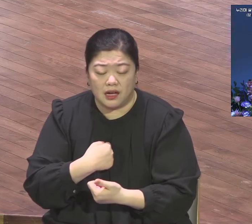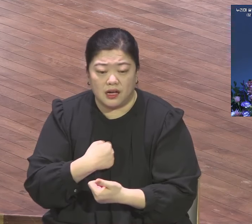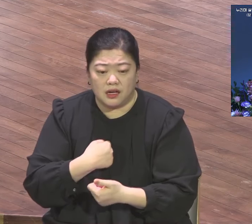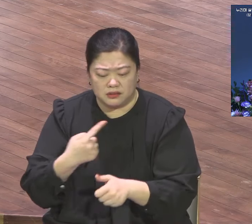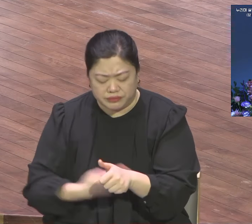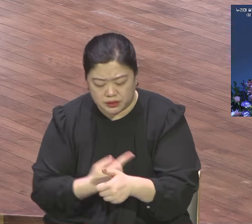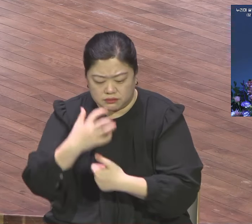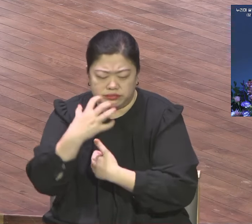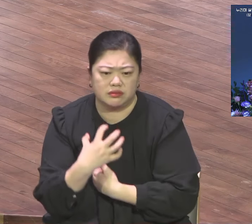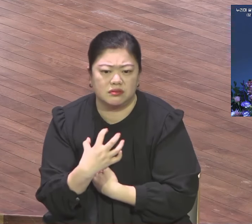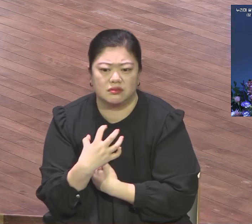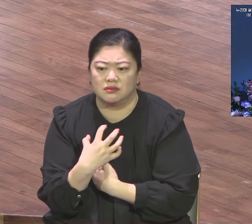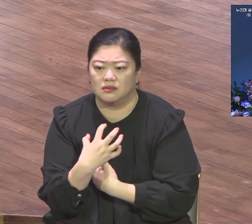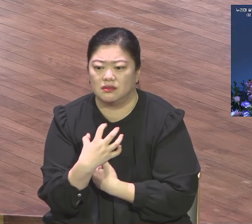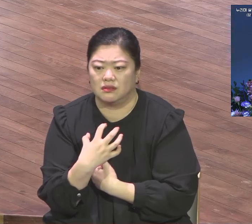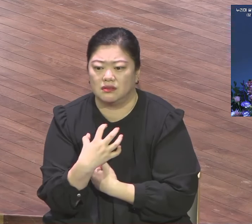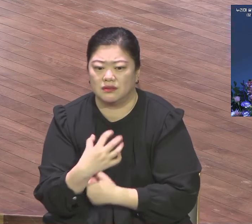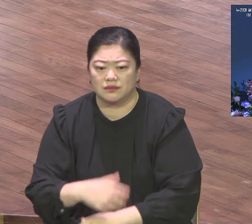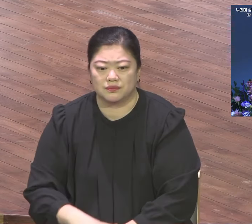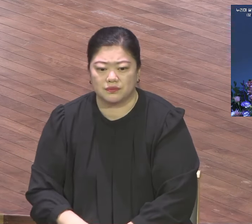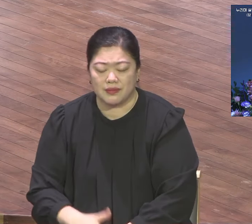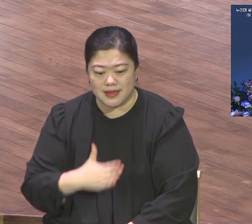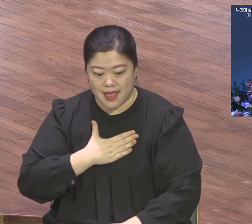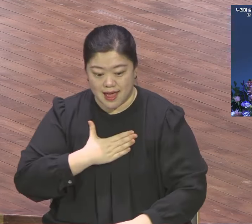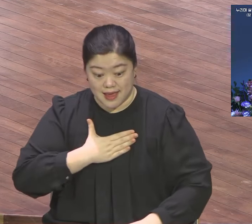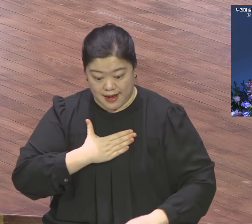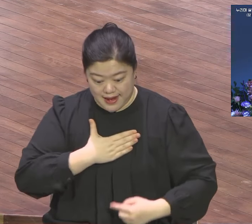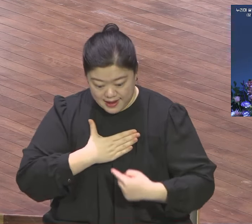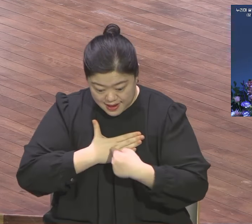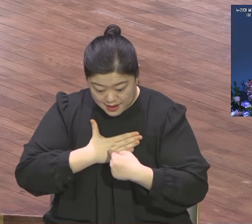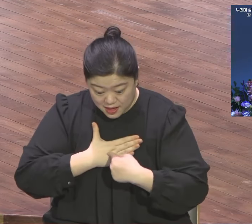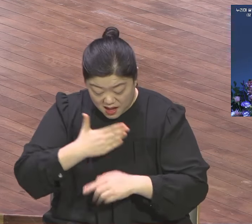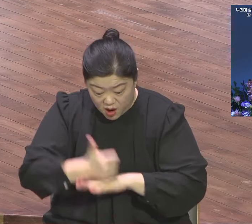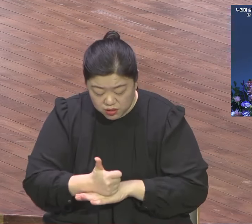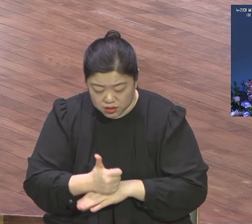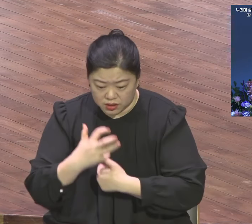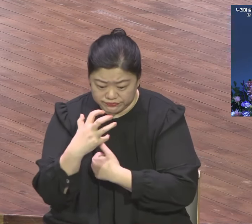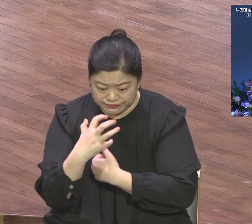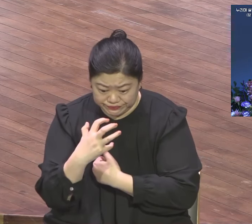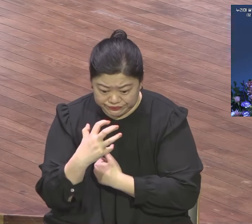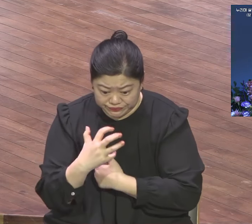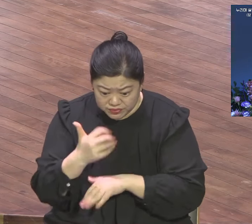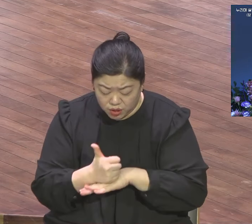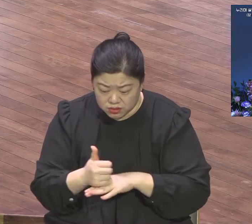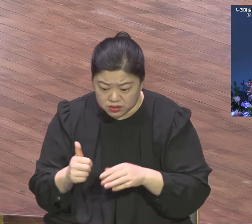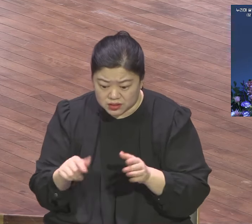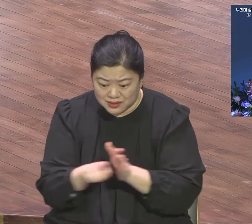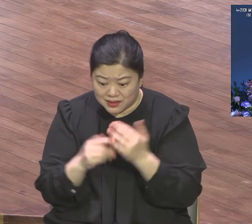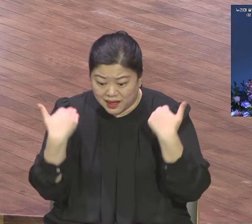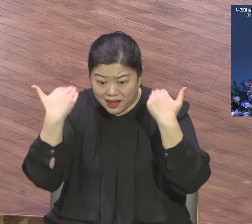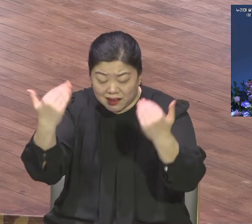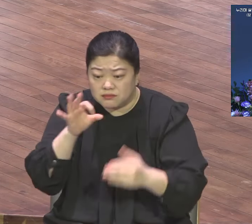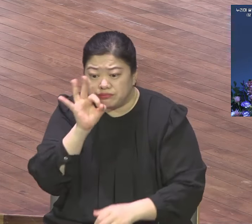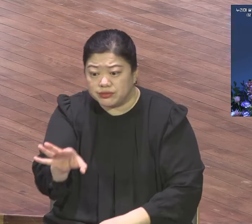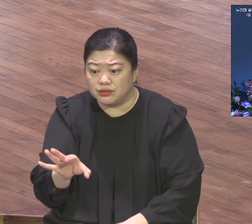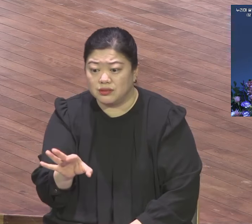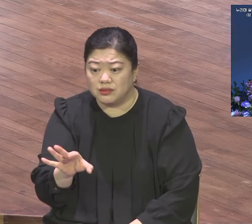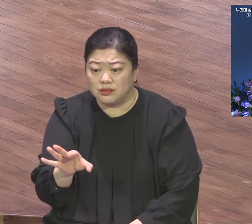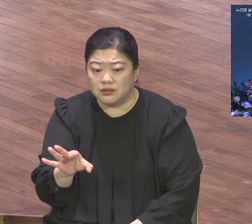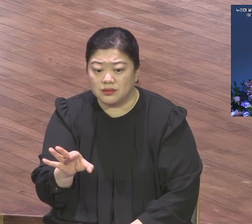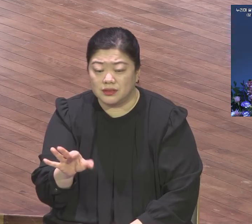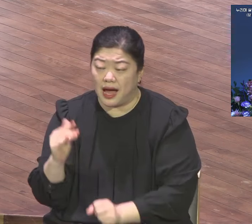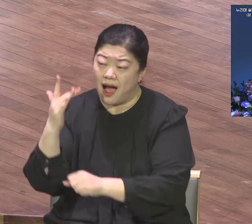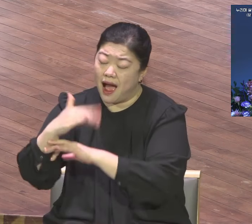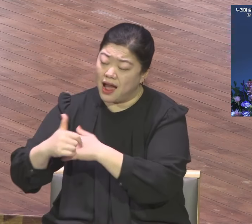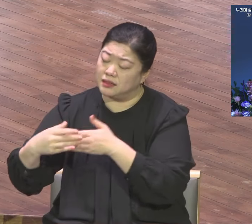신앙생활 제대로 못하죠 신앙이 안 자랍니다 내가 힘을 빼야 되는데 힘을 빼면 달라질 텐데 영적으로